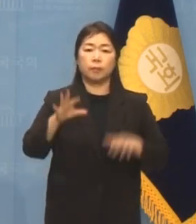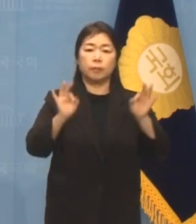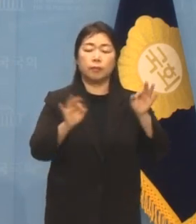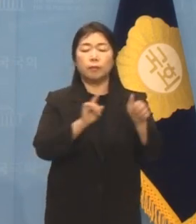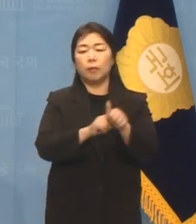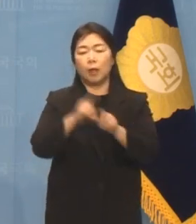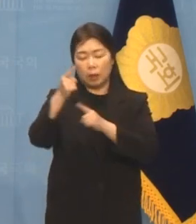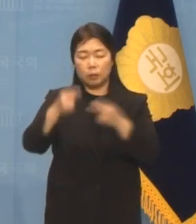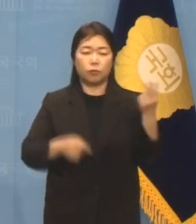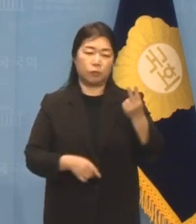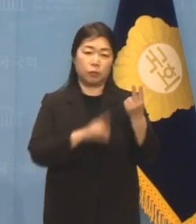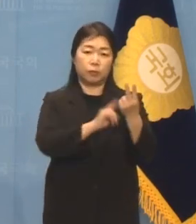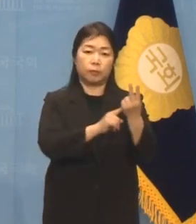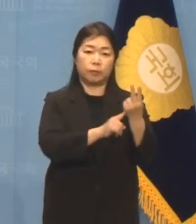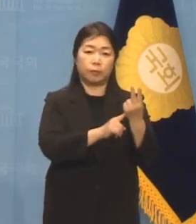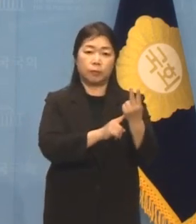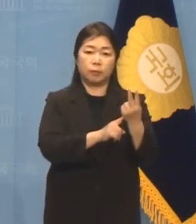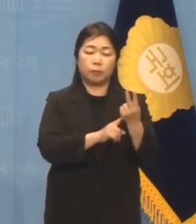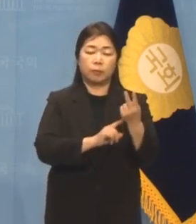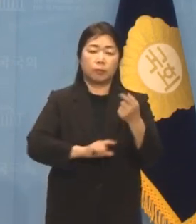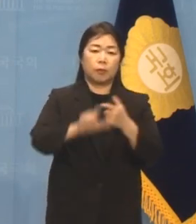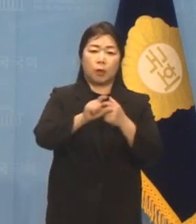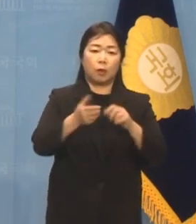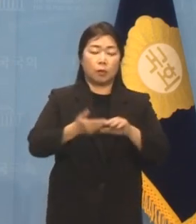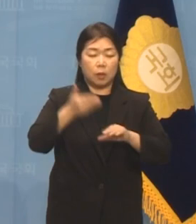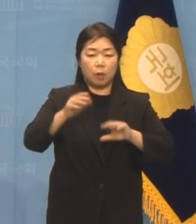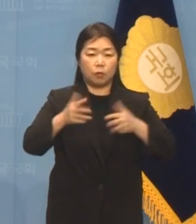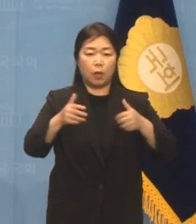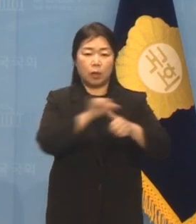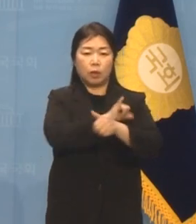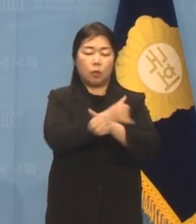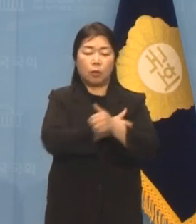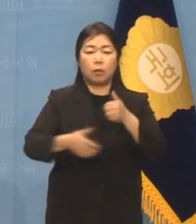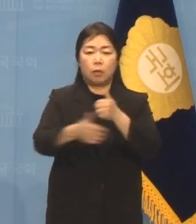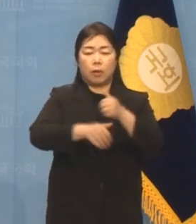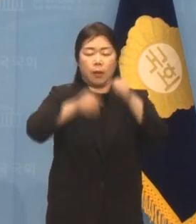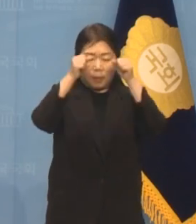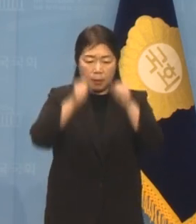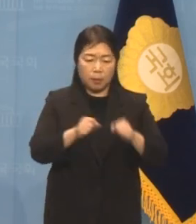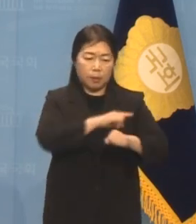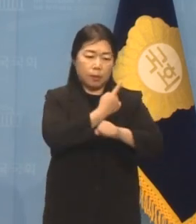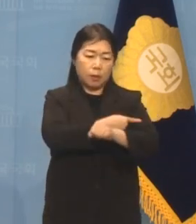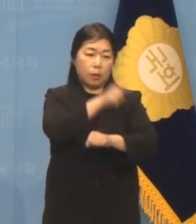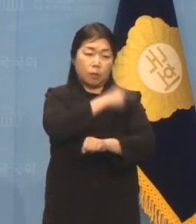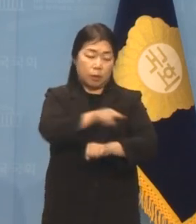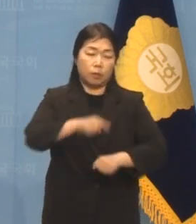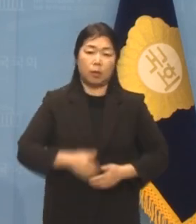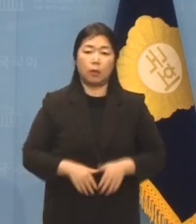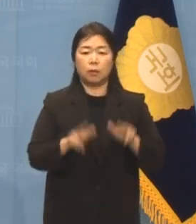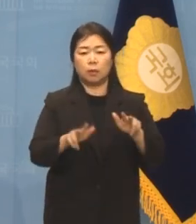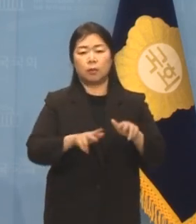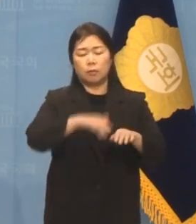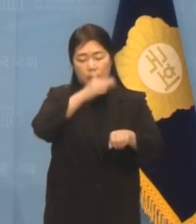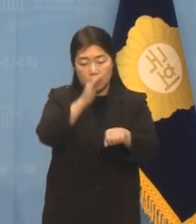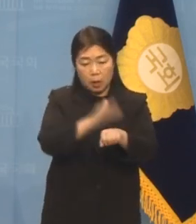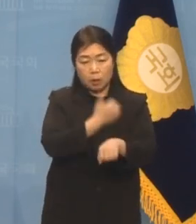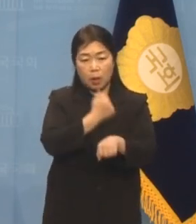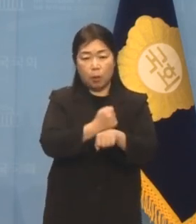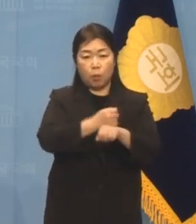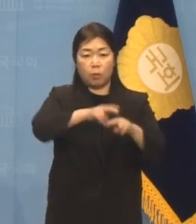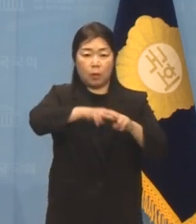그리고 이충상 상임위원은 더 이상 국가 인권위에 있을 자격 없습니다 즉각 사죄하고